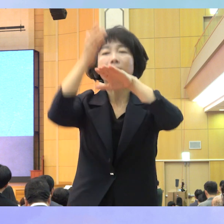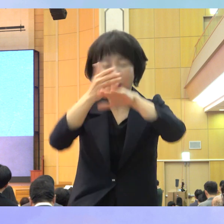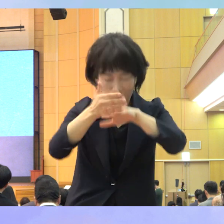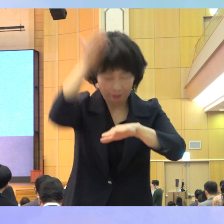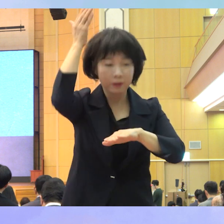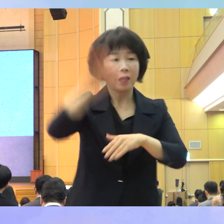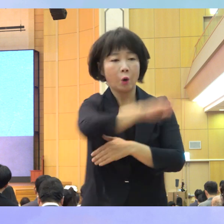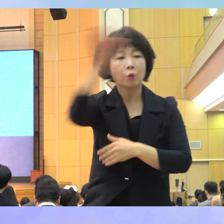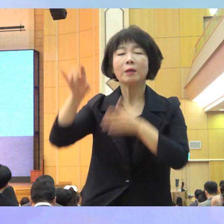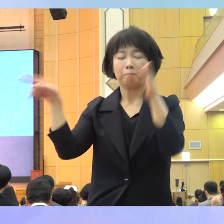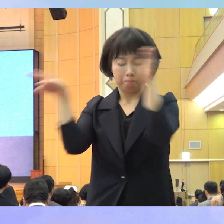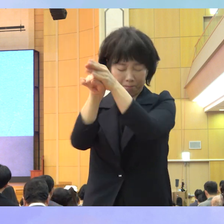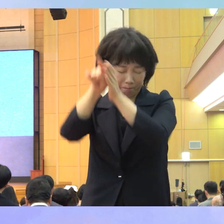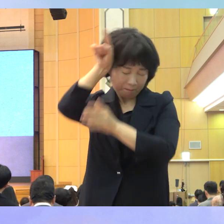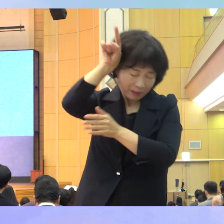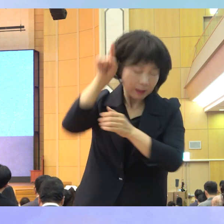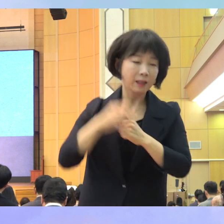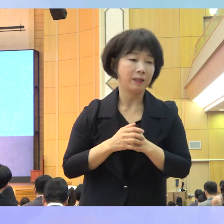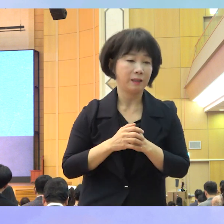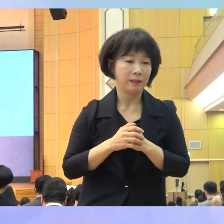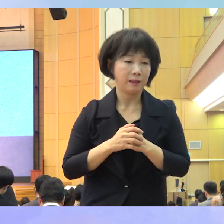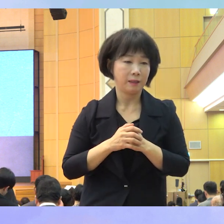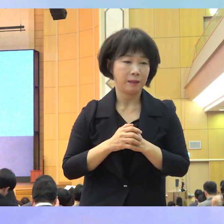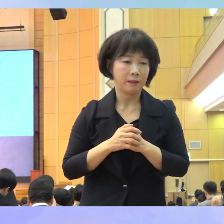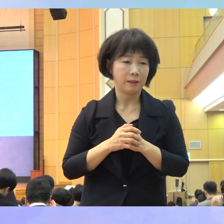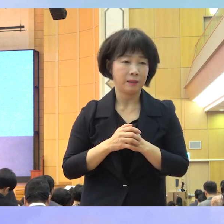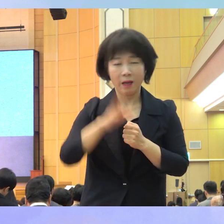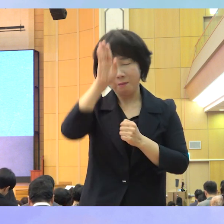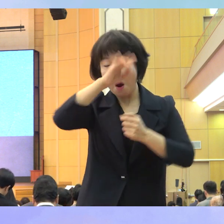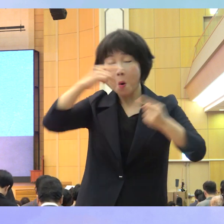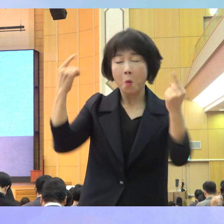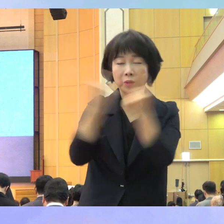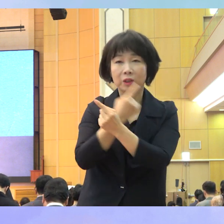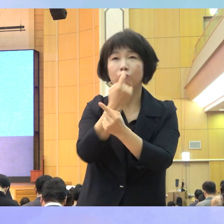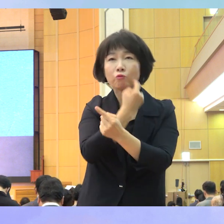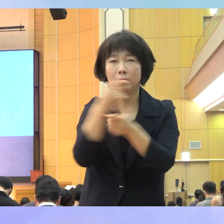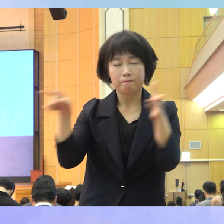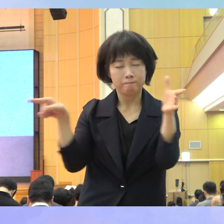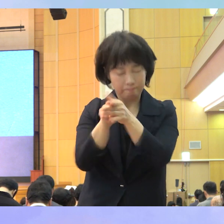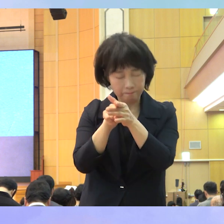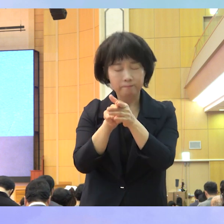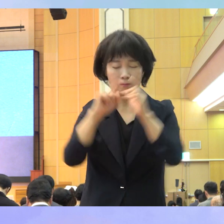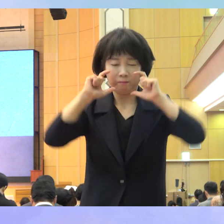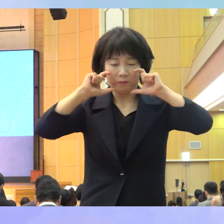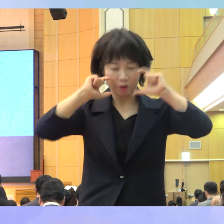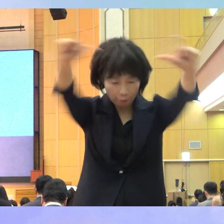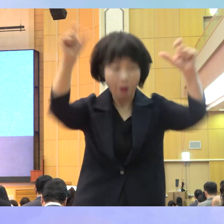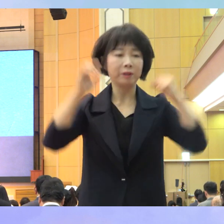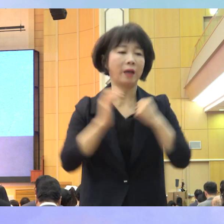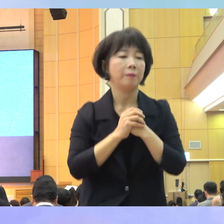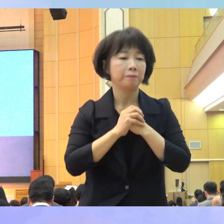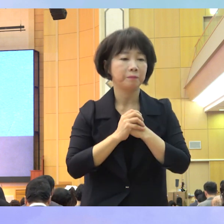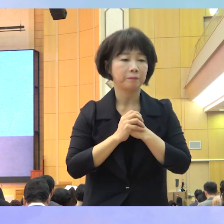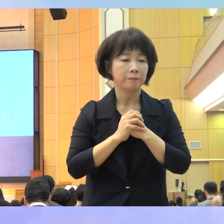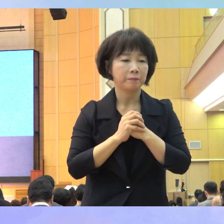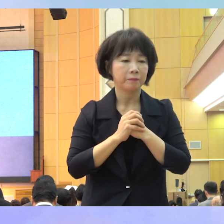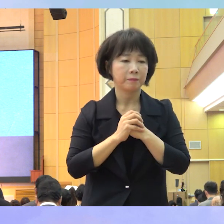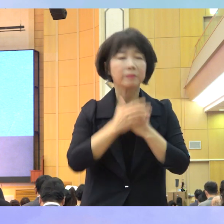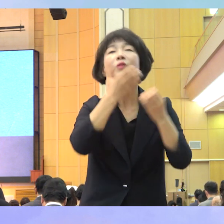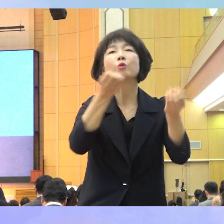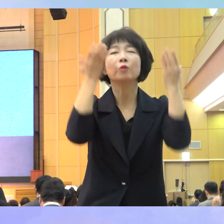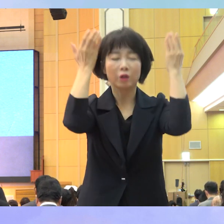감사합니다. 우리는 믿습니다. 그리고 그렇게 나은 사람으로서 생활하고 선포합니다. 주님